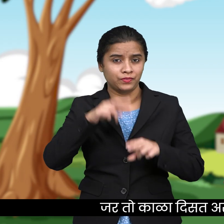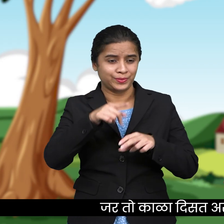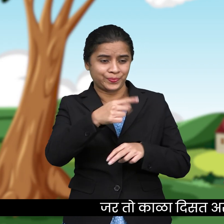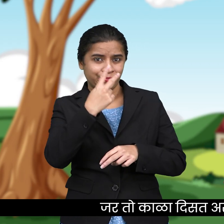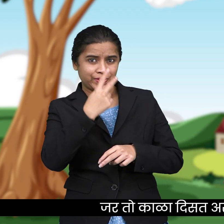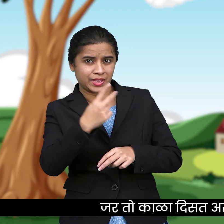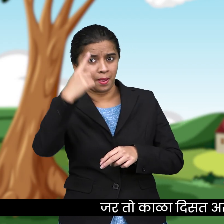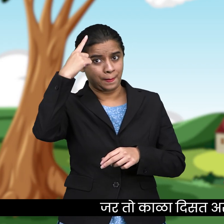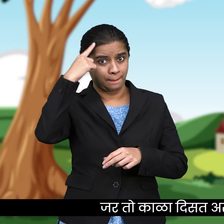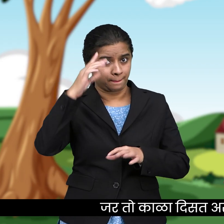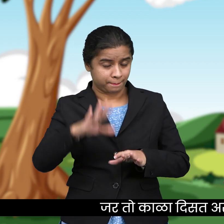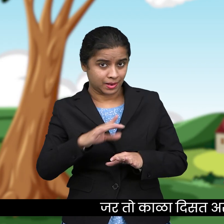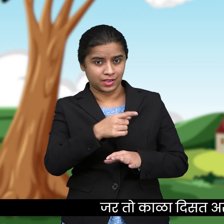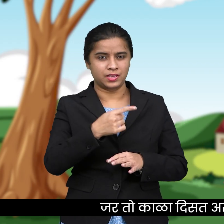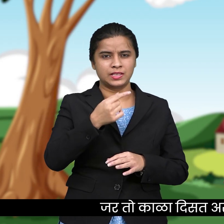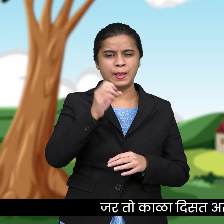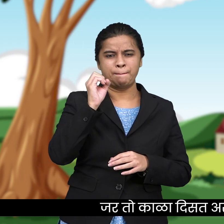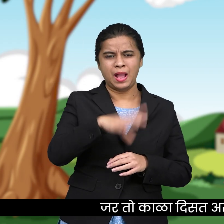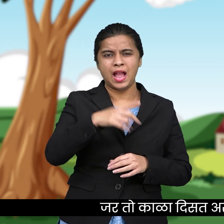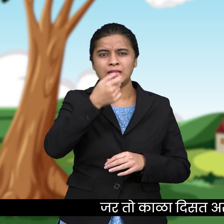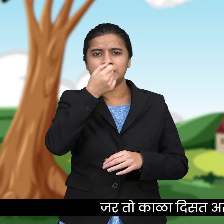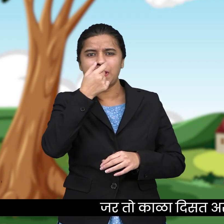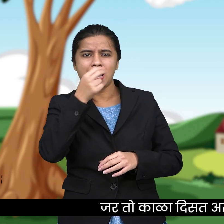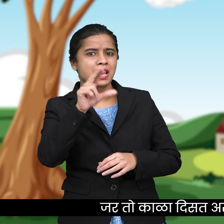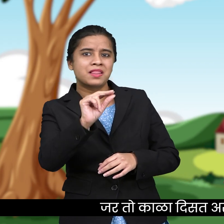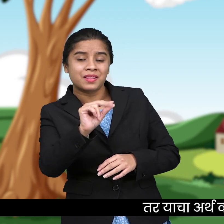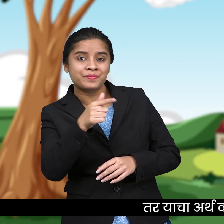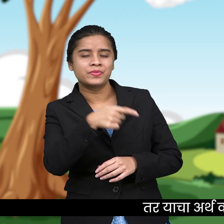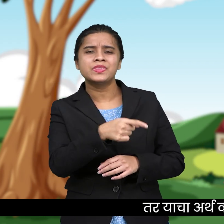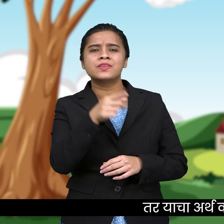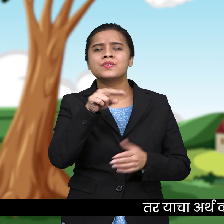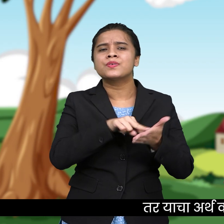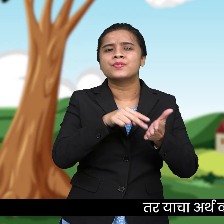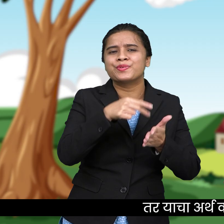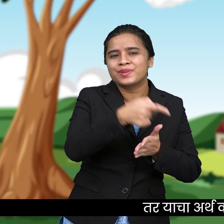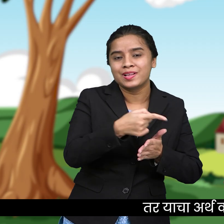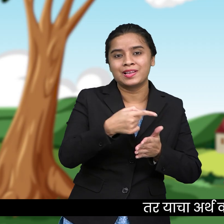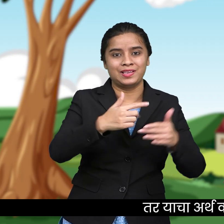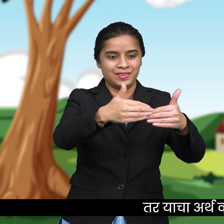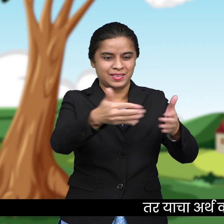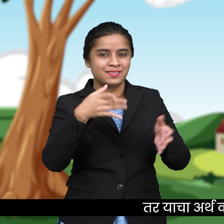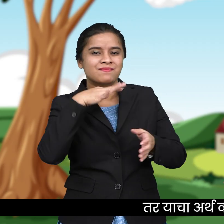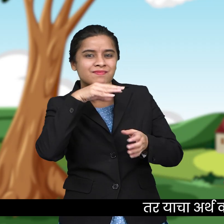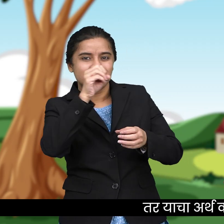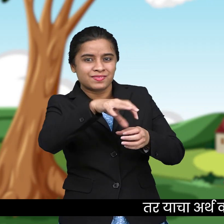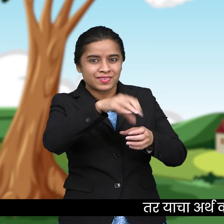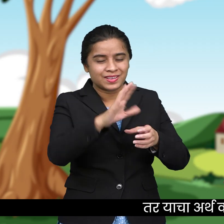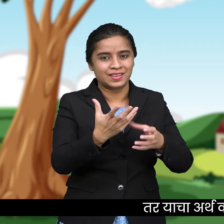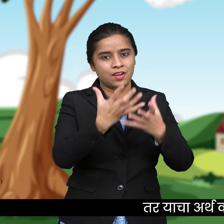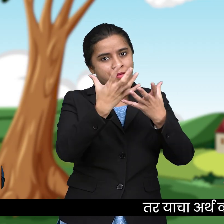जर तो काळा दिसत असेल आणि त्याला दुर्गंधी येत नसेल तर याचा अर्थ कचरा पूर्णपणे कुजला आहे.